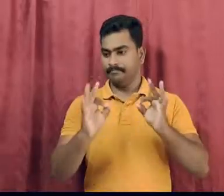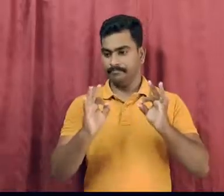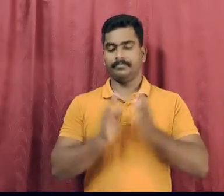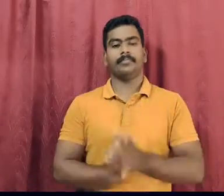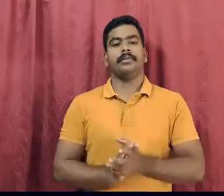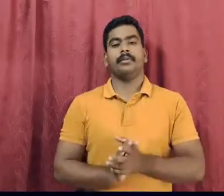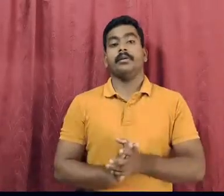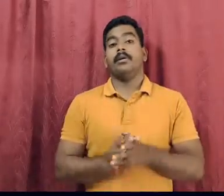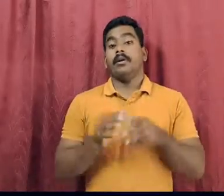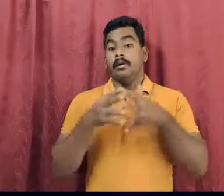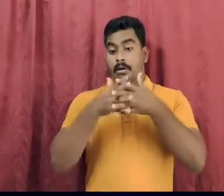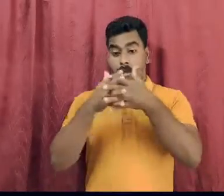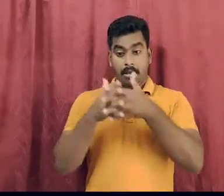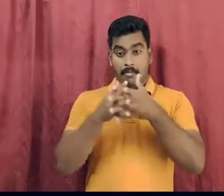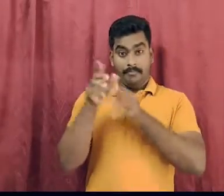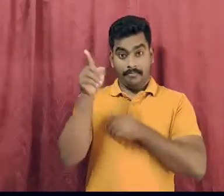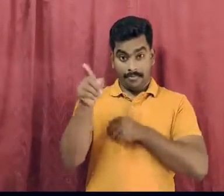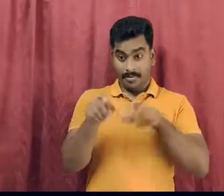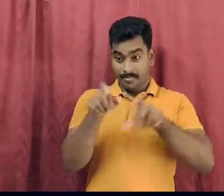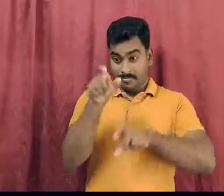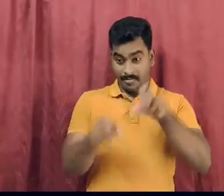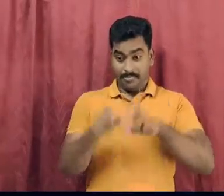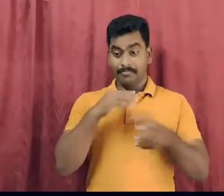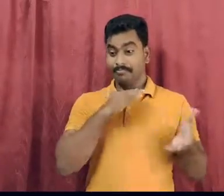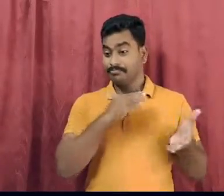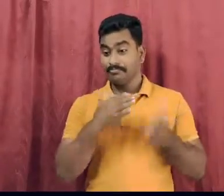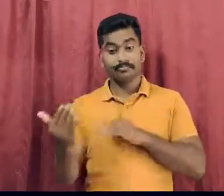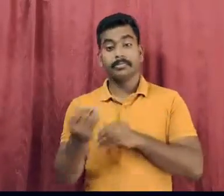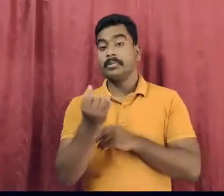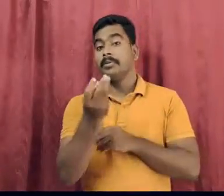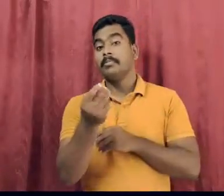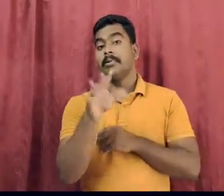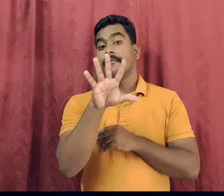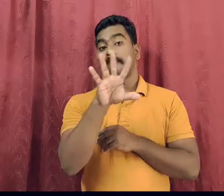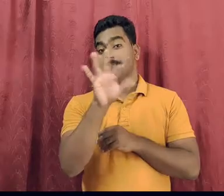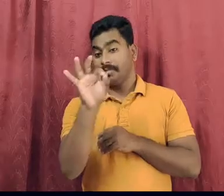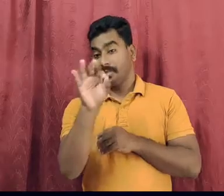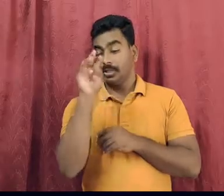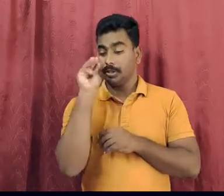അമേരിക്കയിൽ കോവിഡ് മരണസംഖ്യ 50,000 കടന്നു.